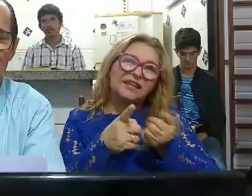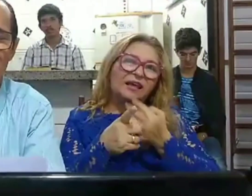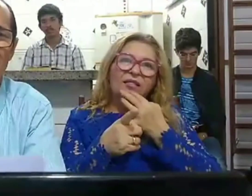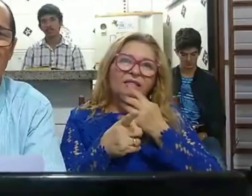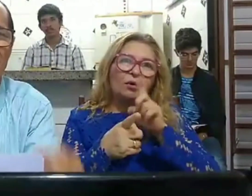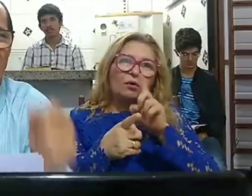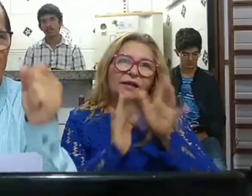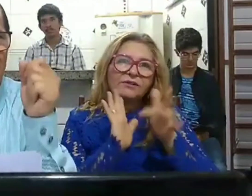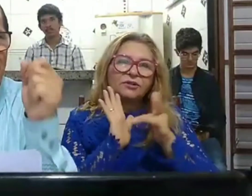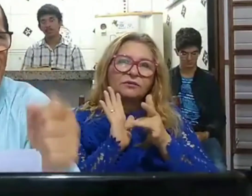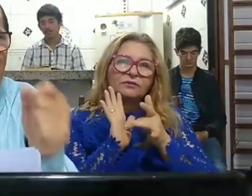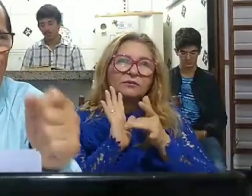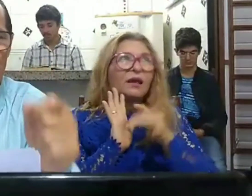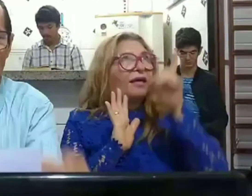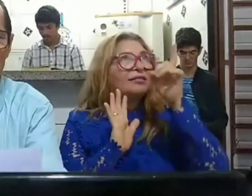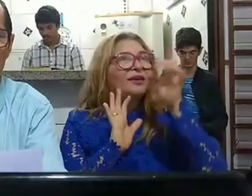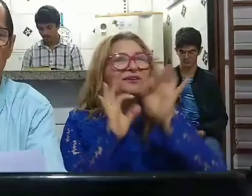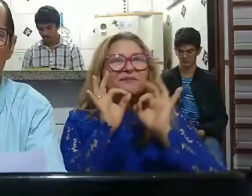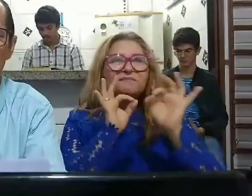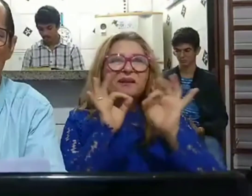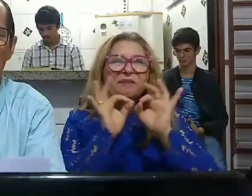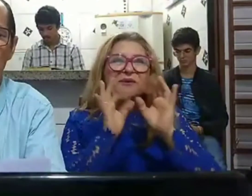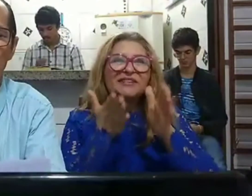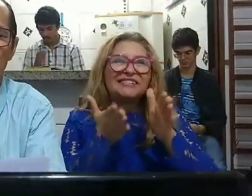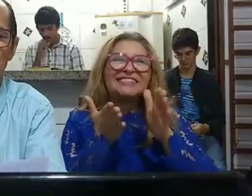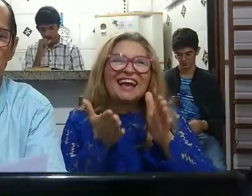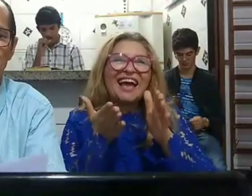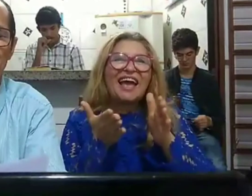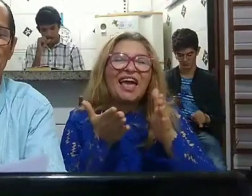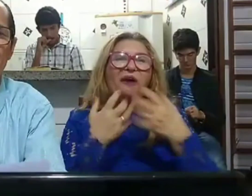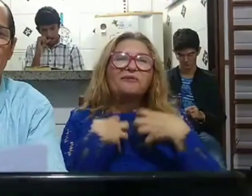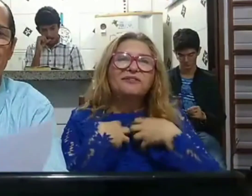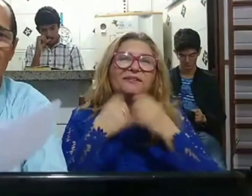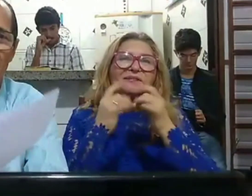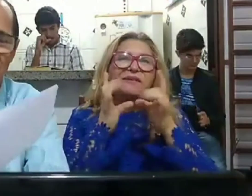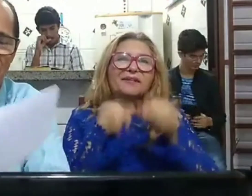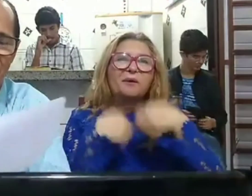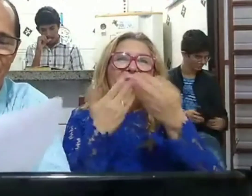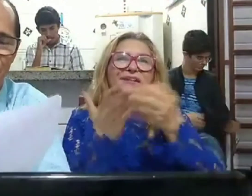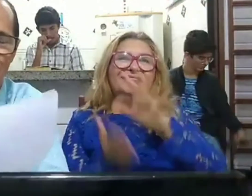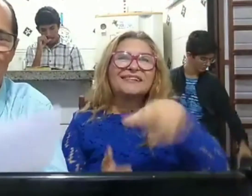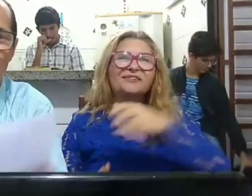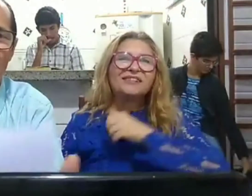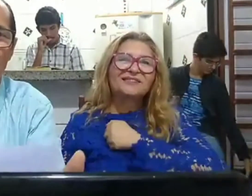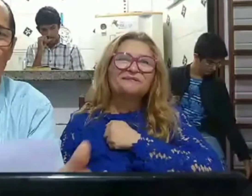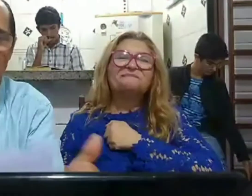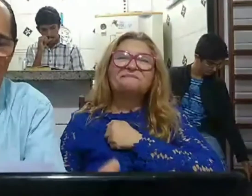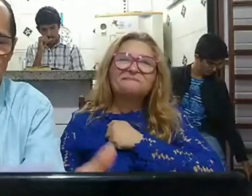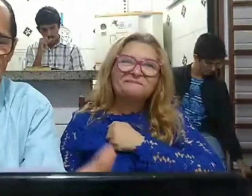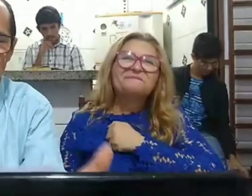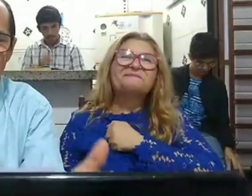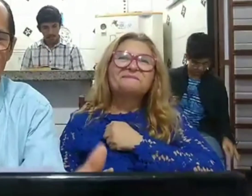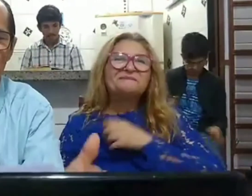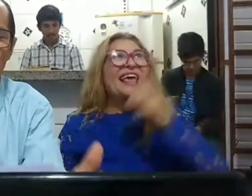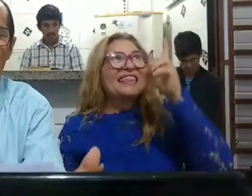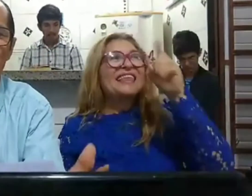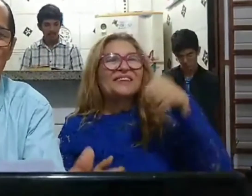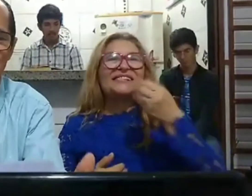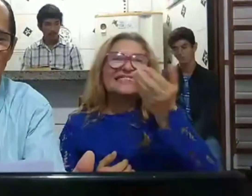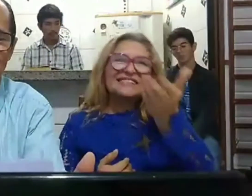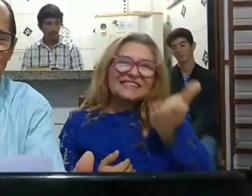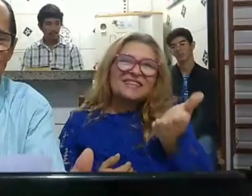Cristo. Deus preparou uma saída para você. Deus preparou um meio de salvação